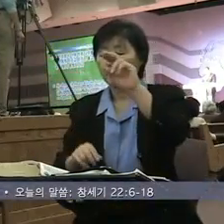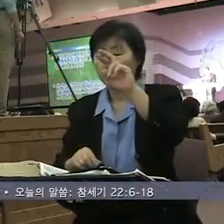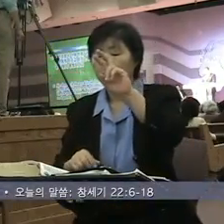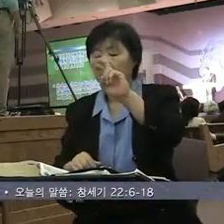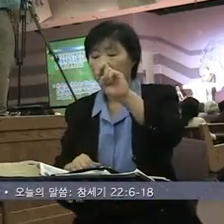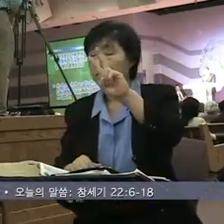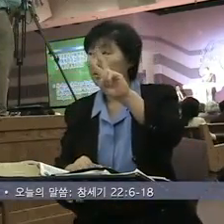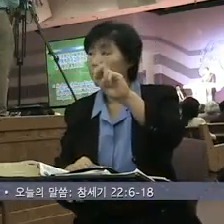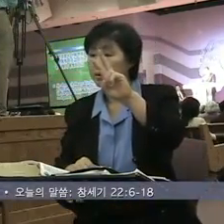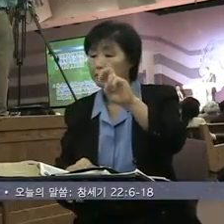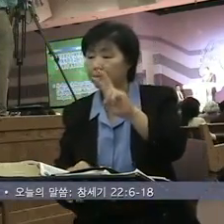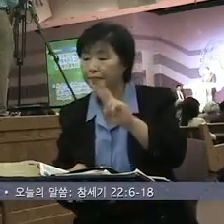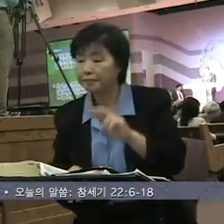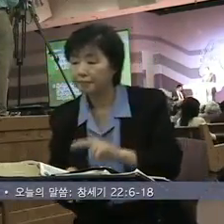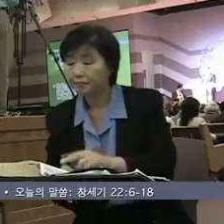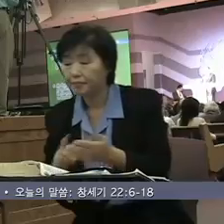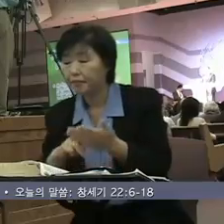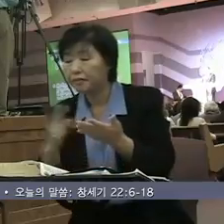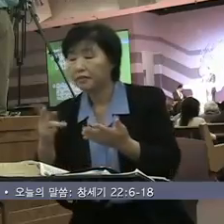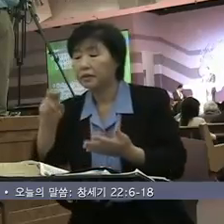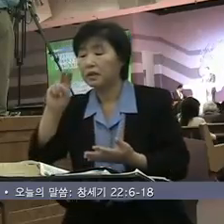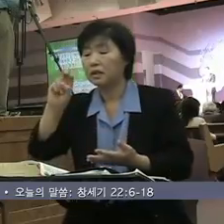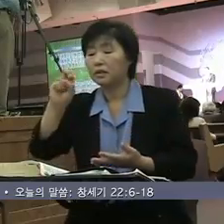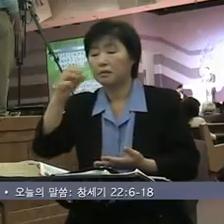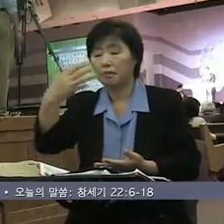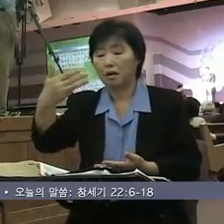성경 28면에 있습니다.